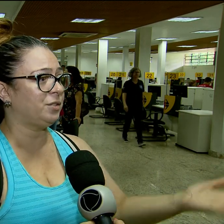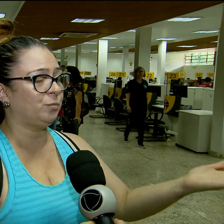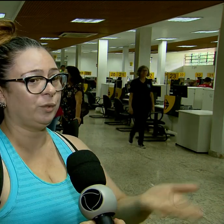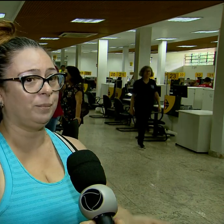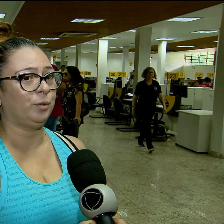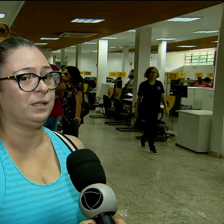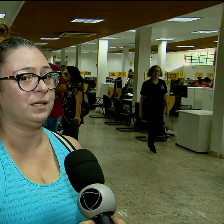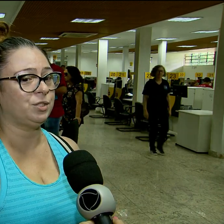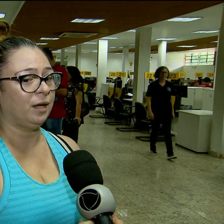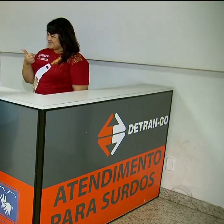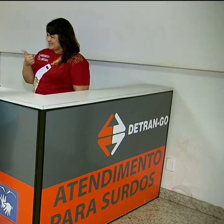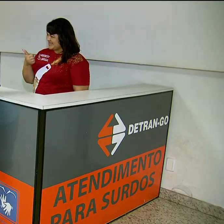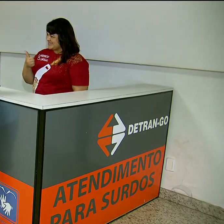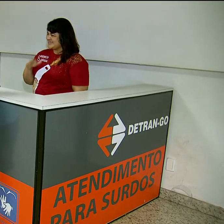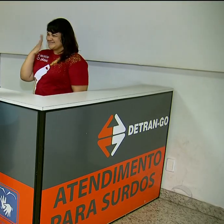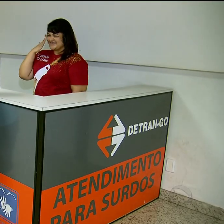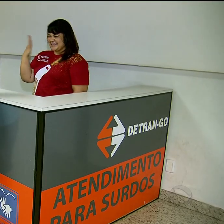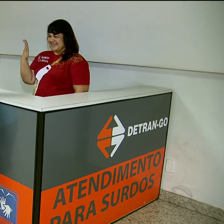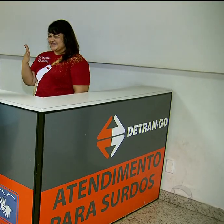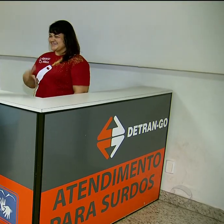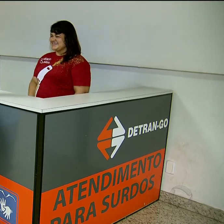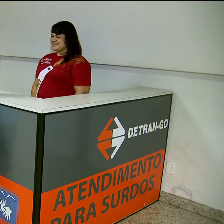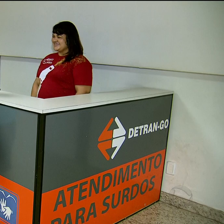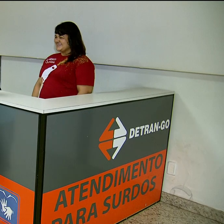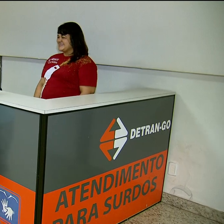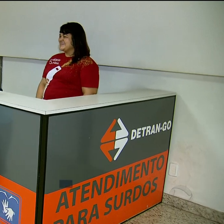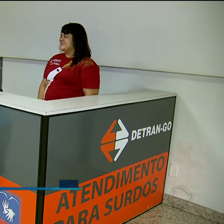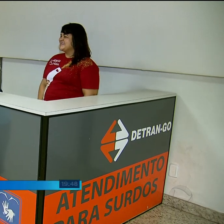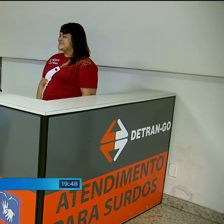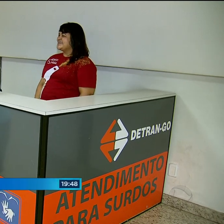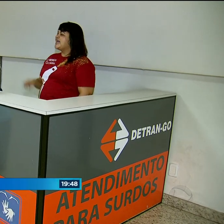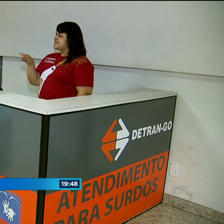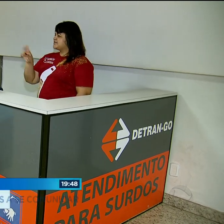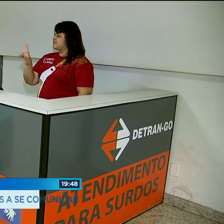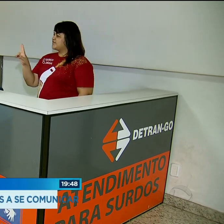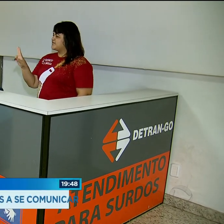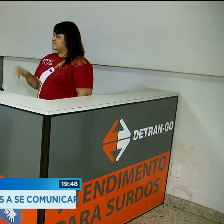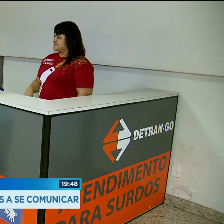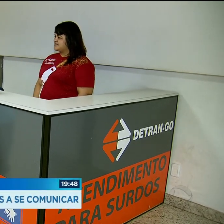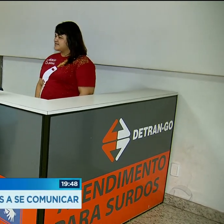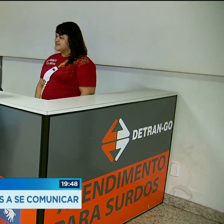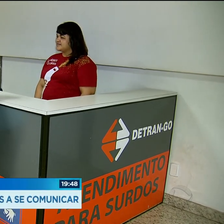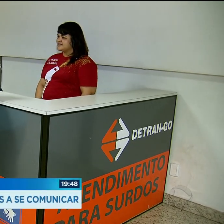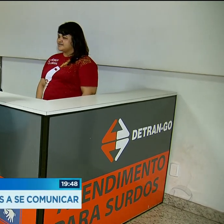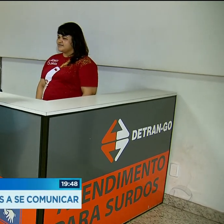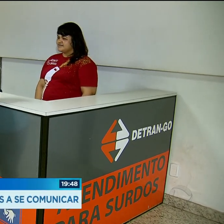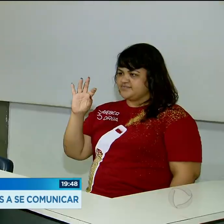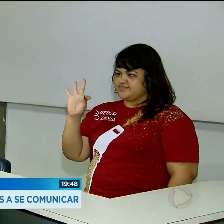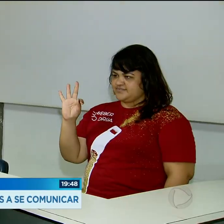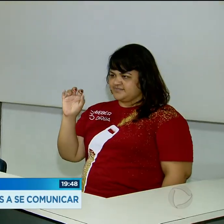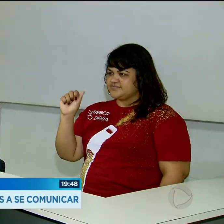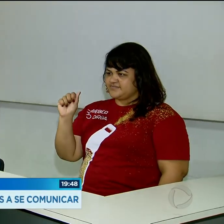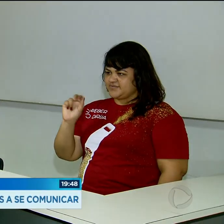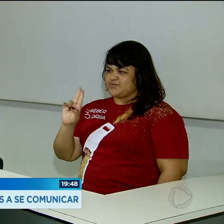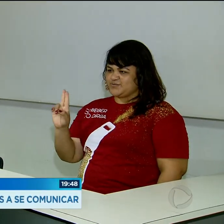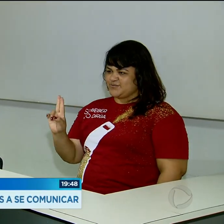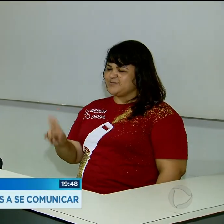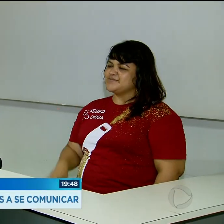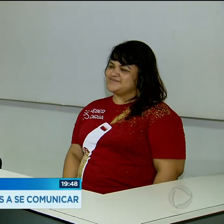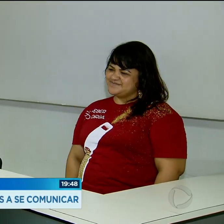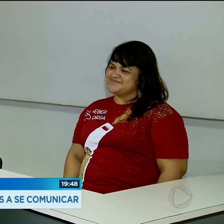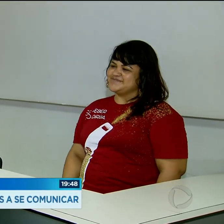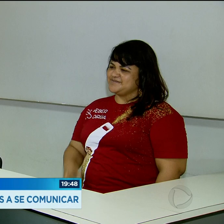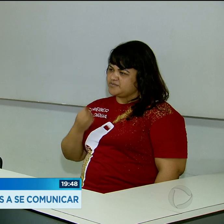entender. Eu acho isso muito importante. Um projeto que tramita no Congresso, pretende tornar obrigatória a presença de um intérprete em